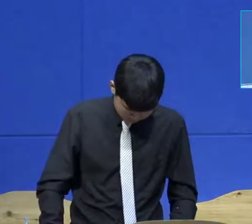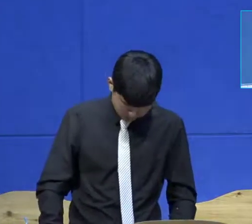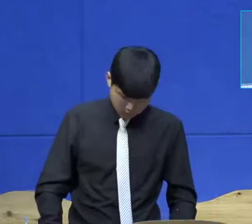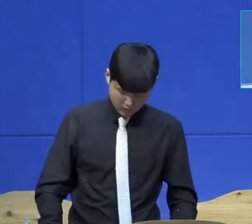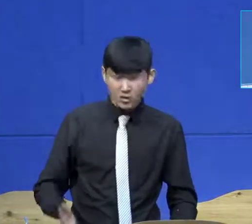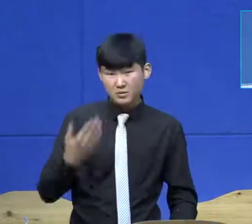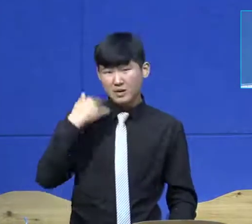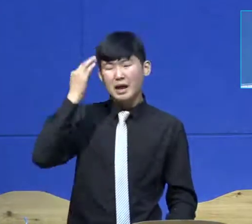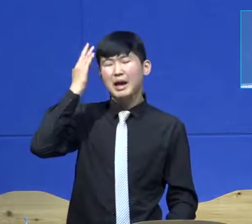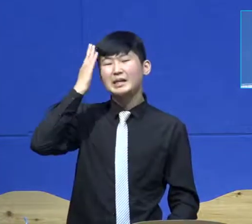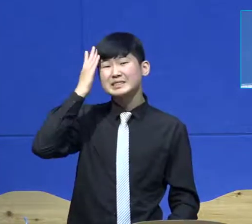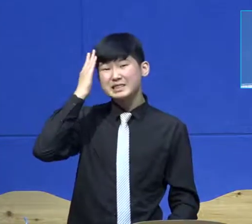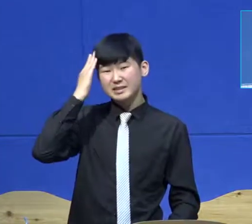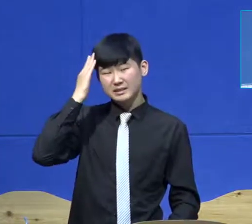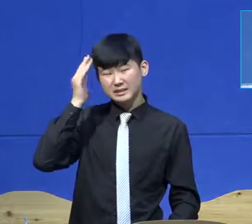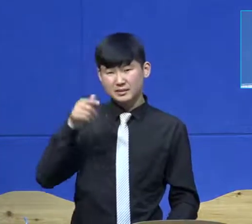гадаадын